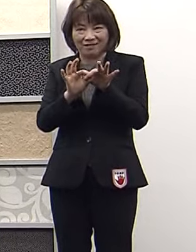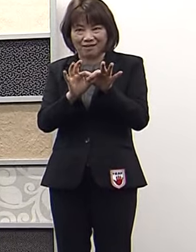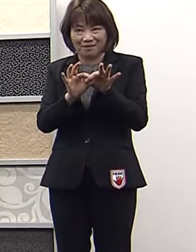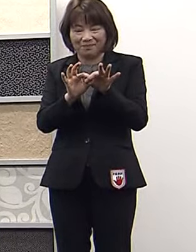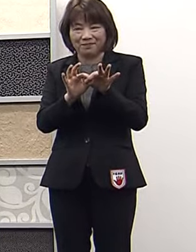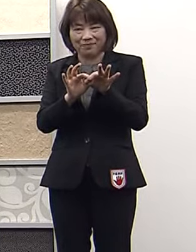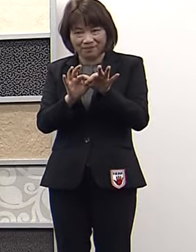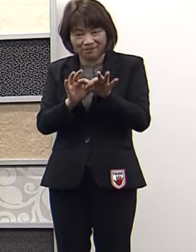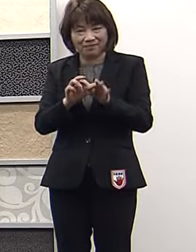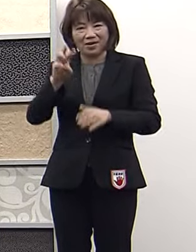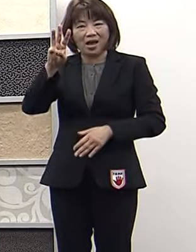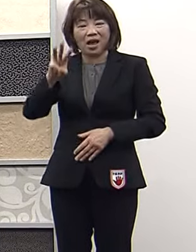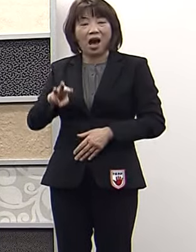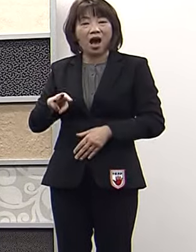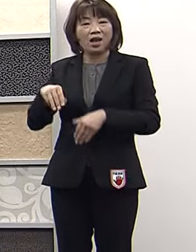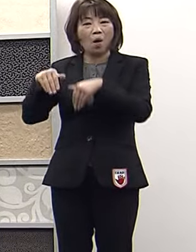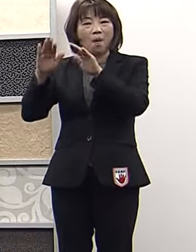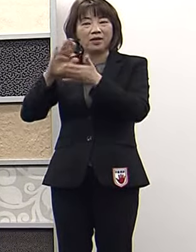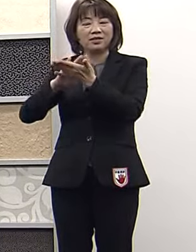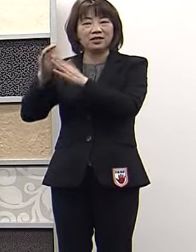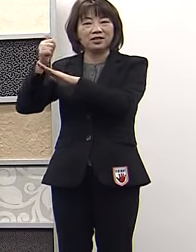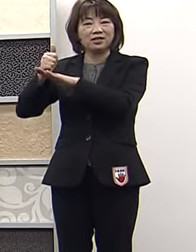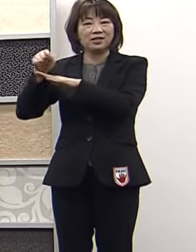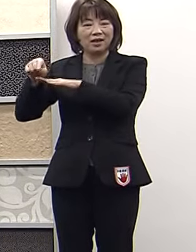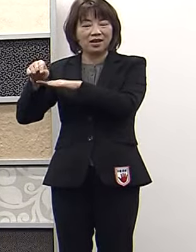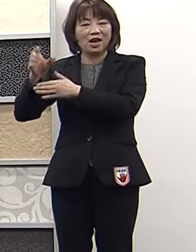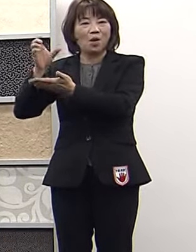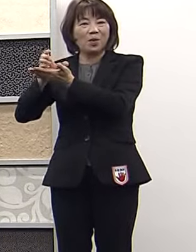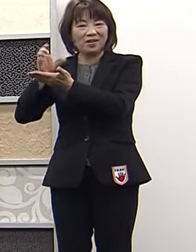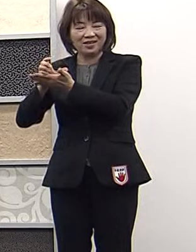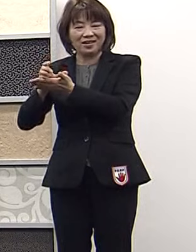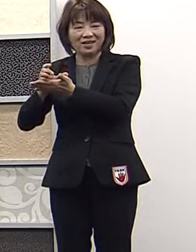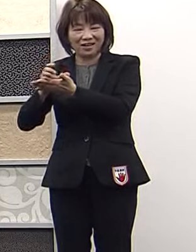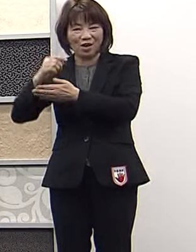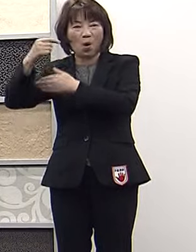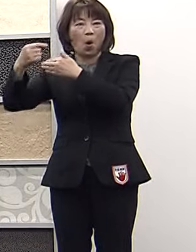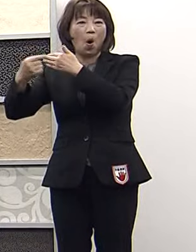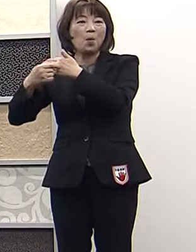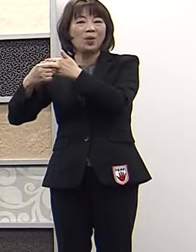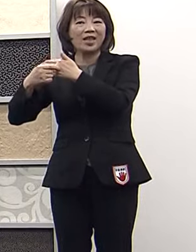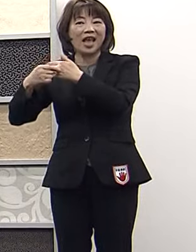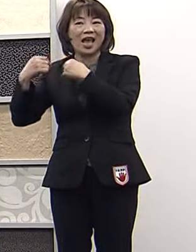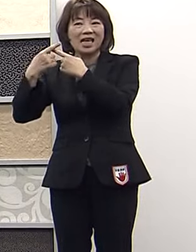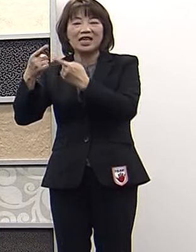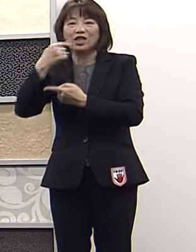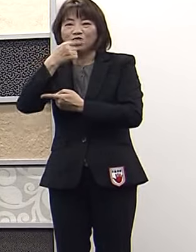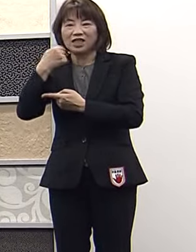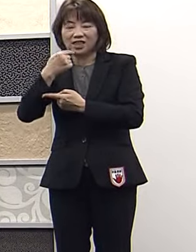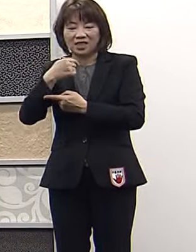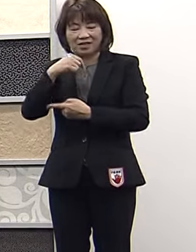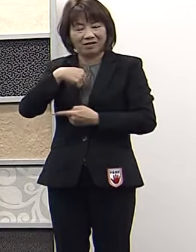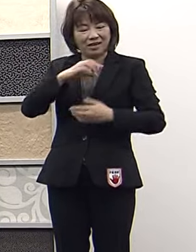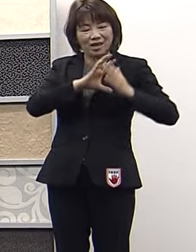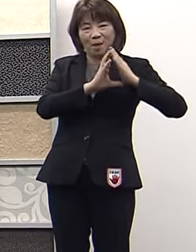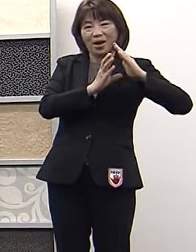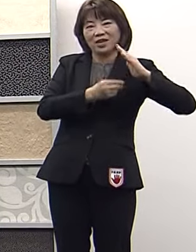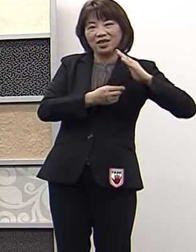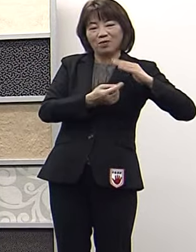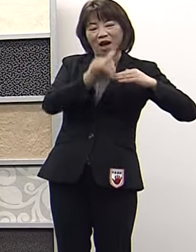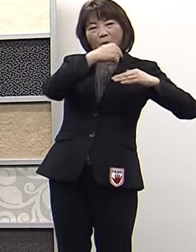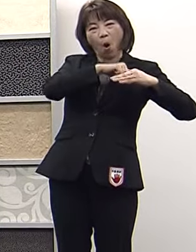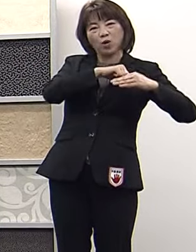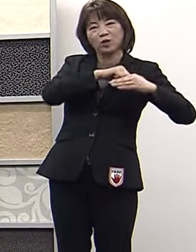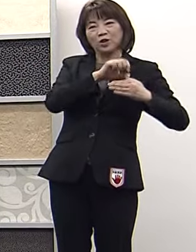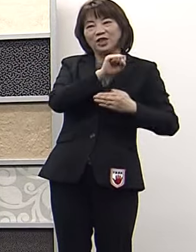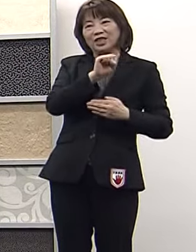それこそ川勝知事のお言葉を借りれば、静岡県は表玄関で、我々山梨県はその奥座敷だと。これでです